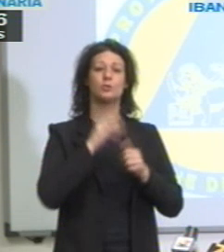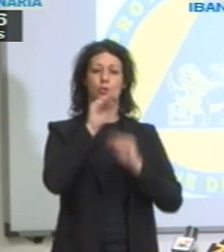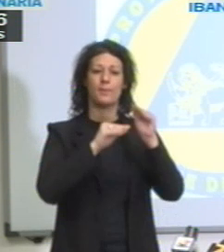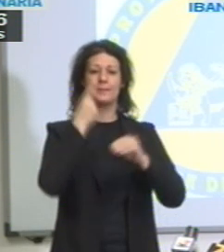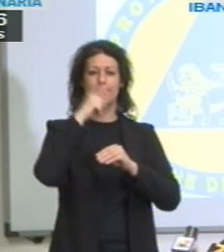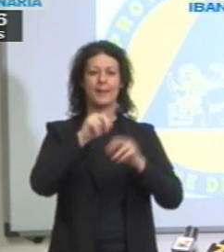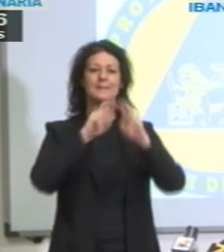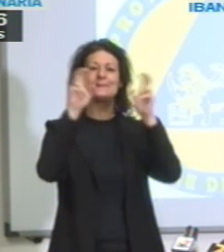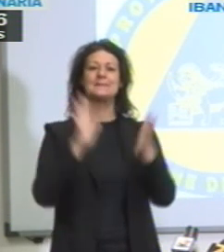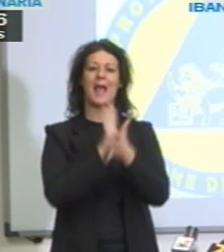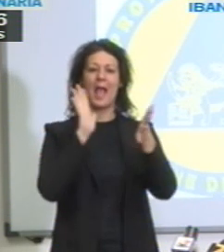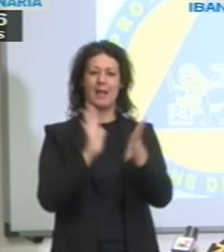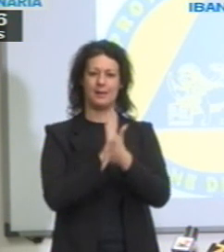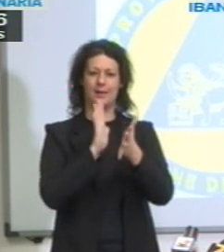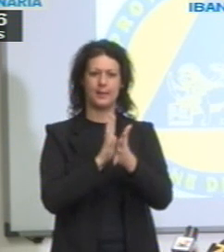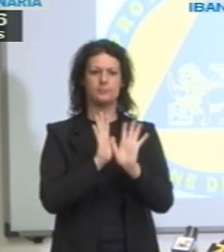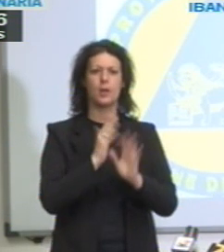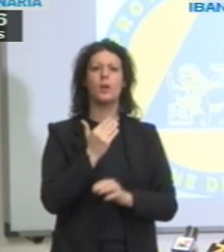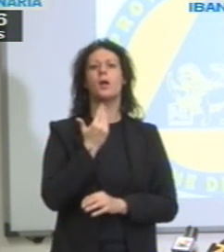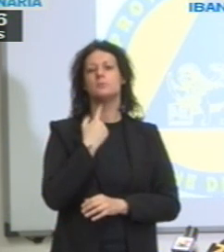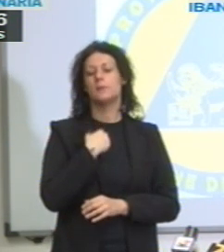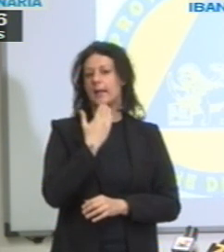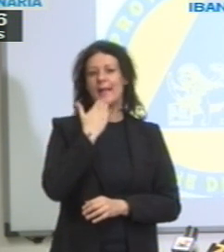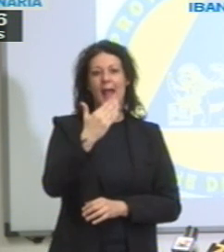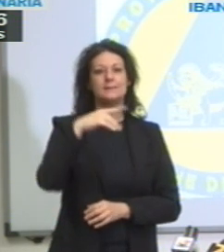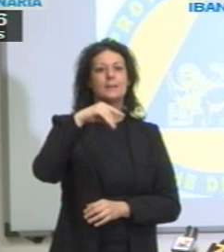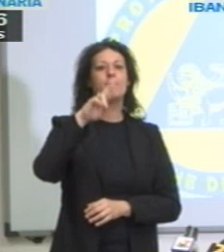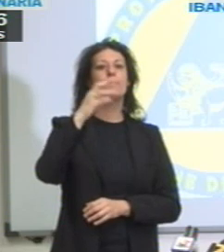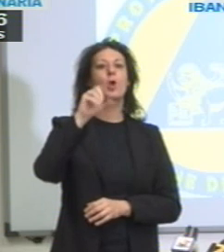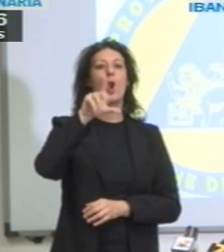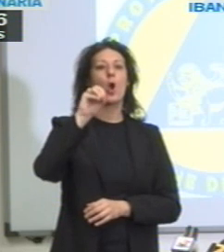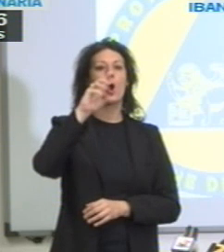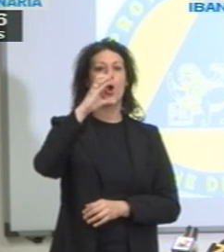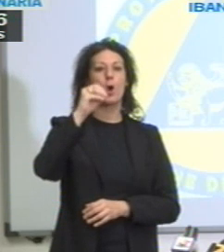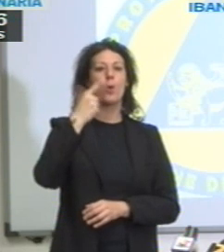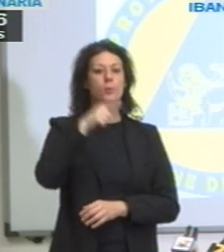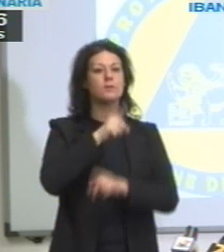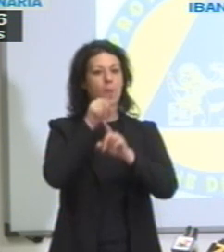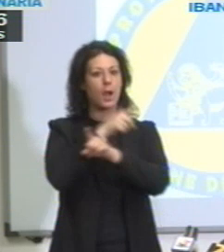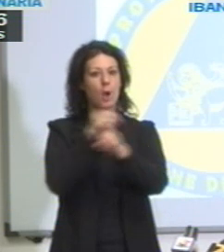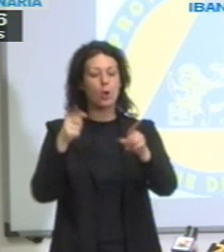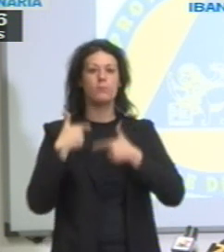intanto ti ringrazio per la domanda, ringrazio le Proloco per i tantissimi versamenti che hanno fatto giungere, cioè